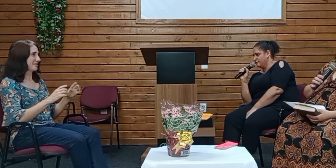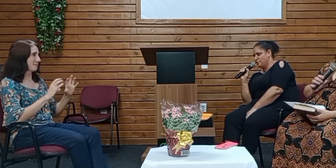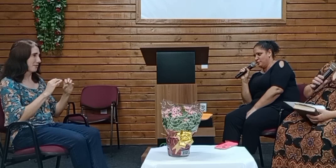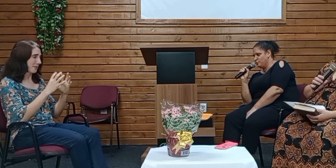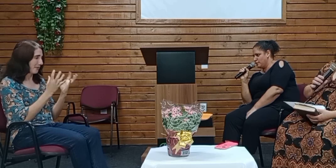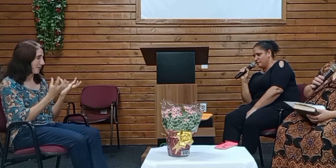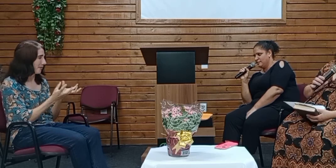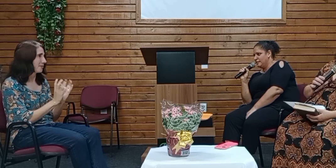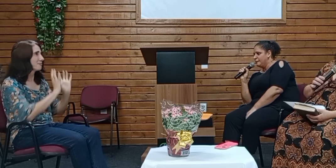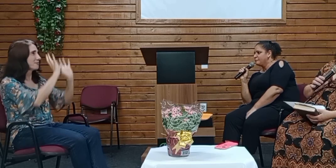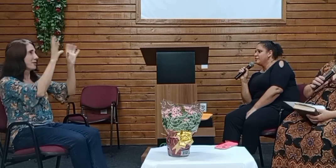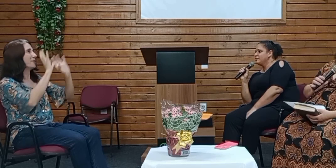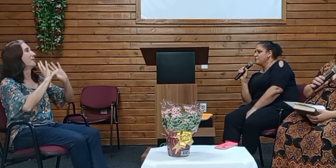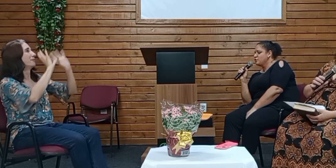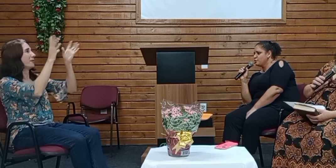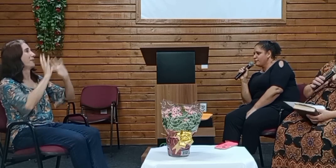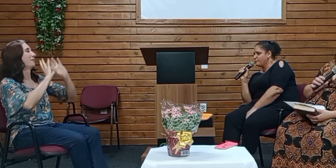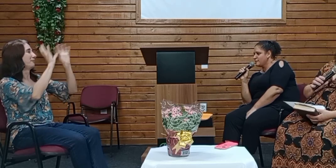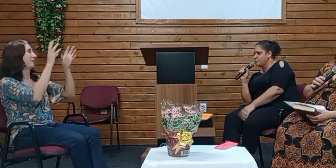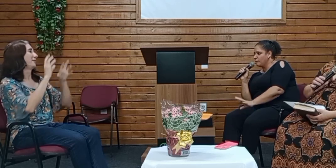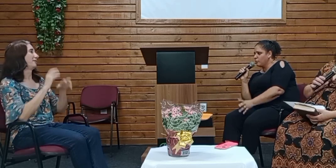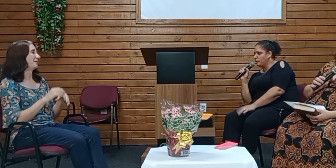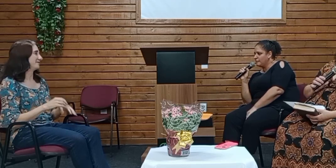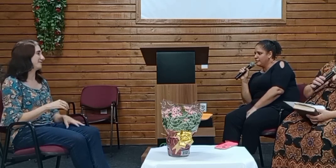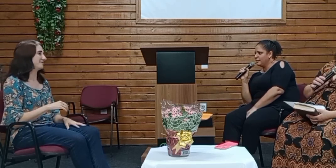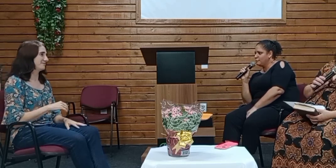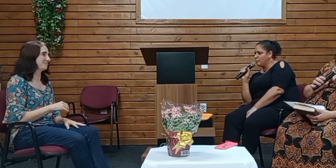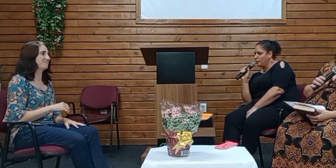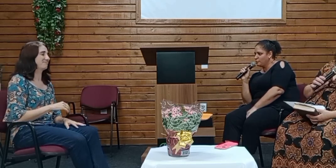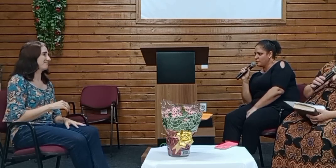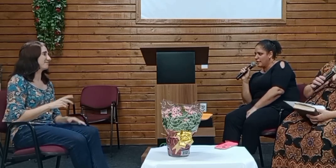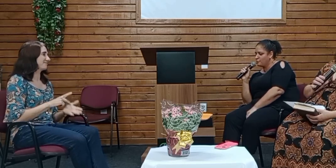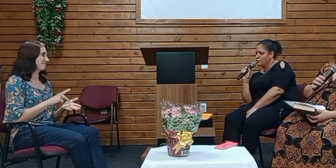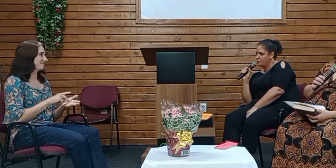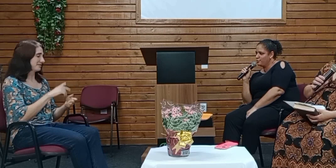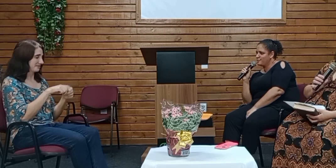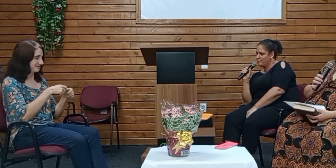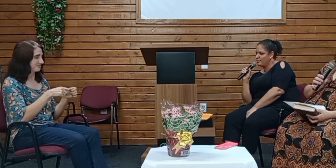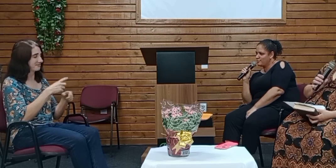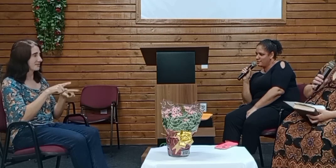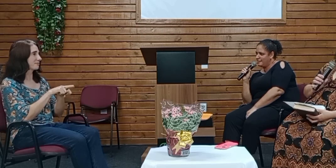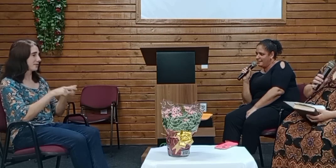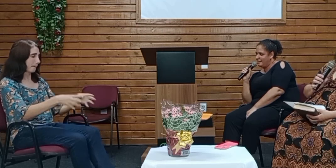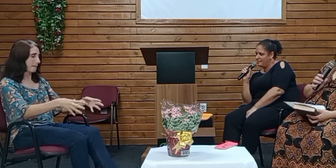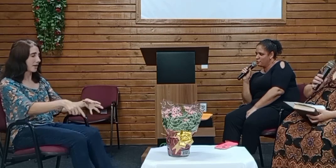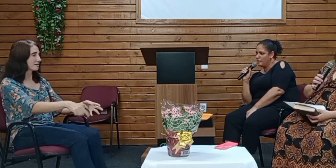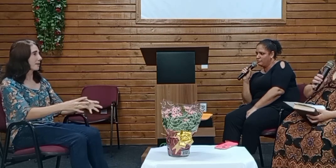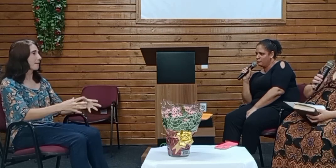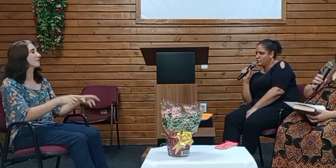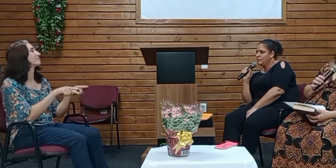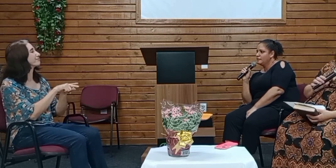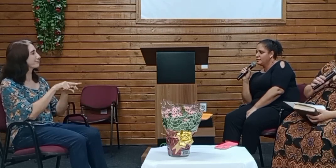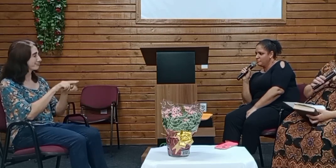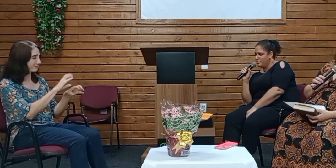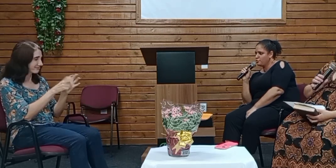bola. A gente não tinha. Então, a gente fazia uma bola lá. Inventava uma bola com um saco cheio de coisa e nós